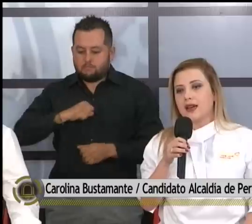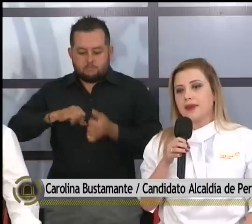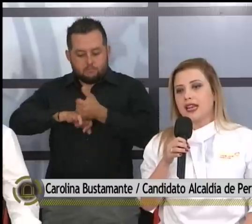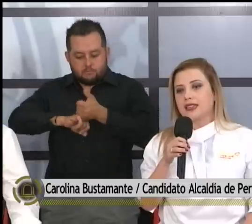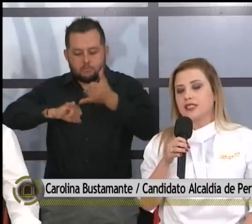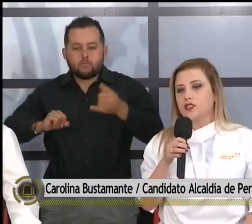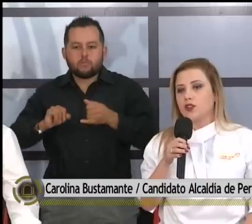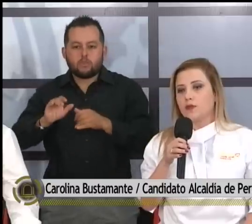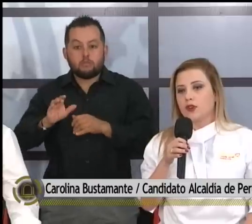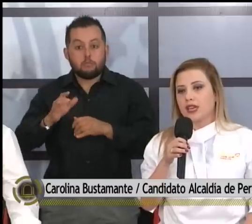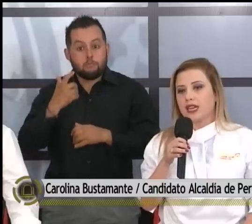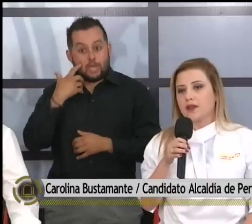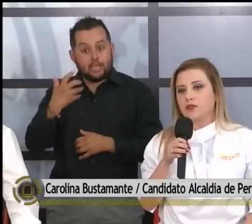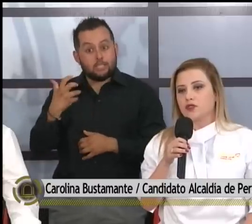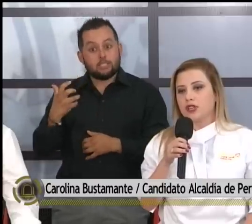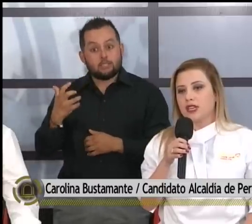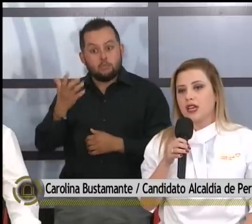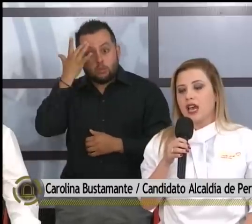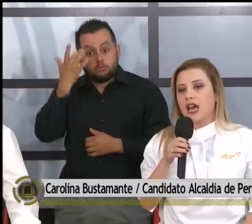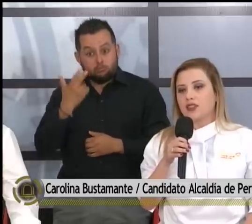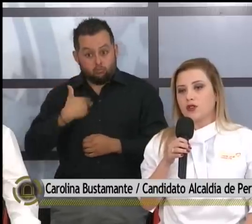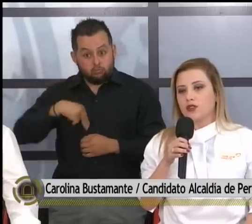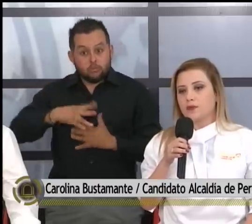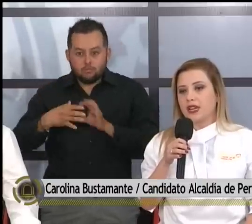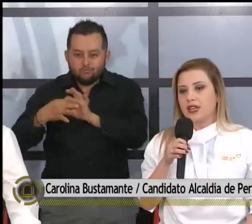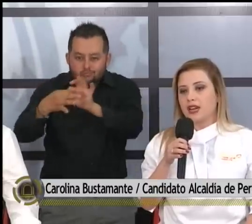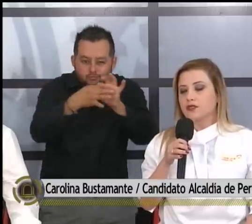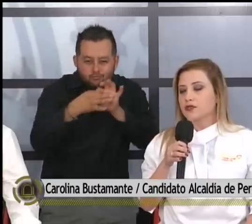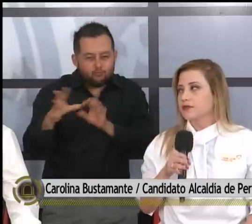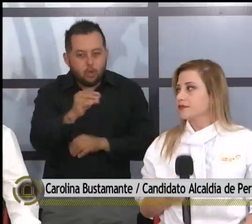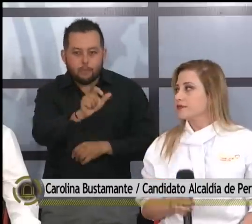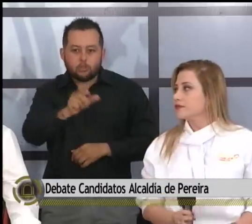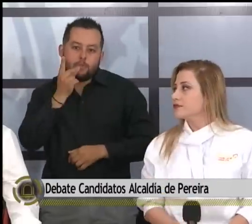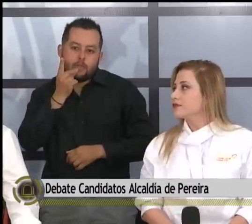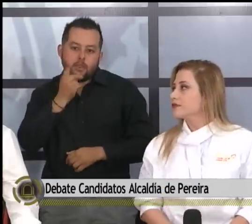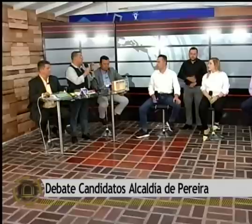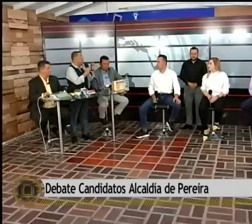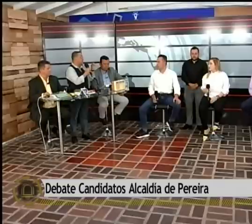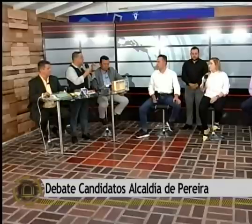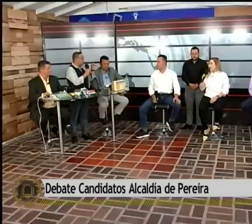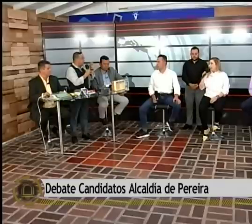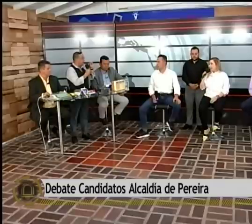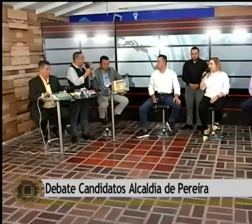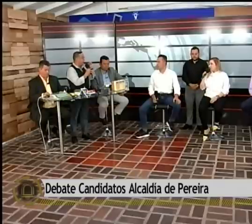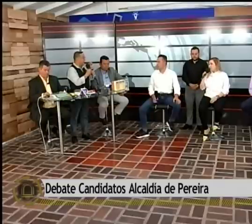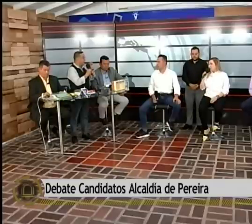que llama la atención porque queremos unir a todos los pereiranos. Le recomiendo